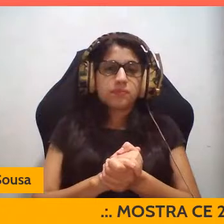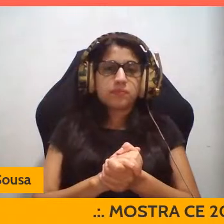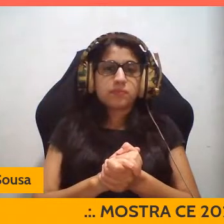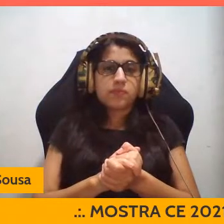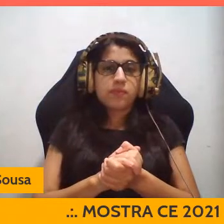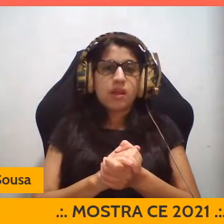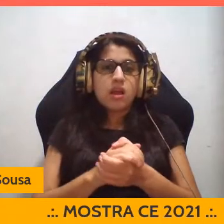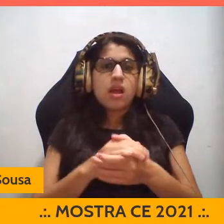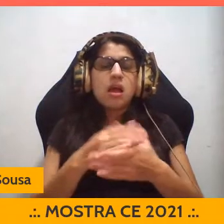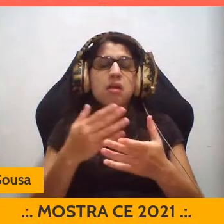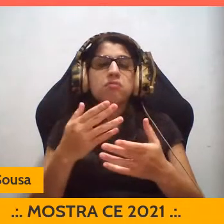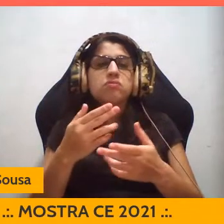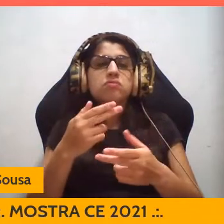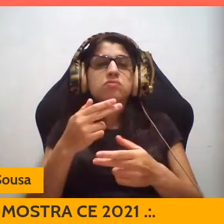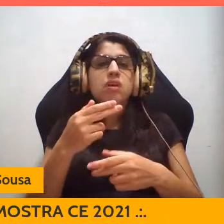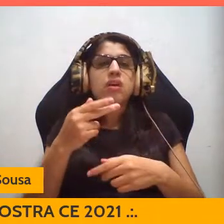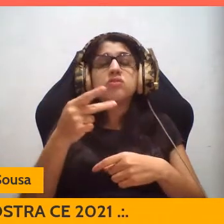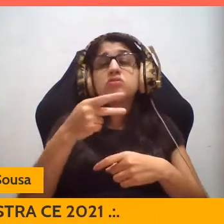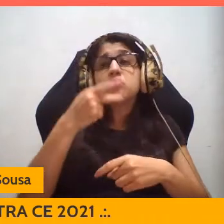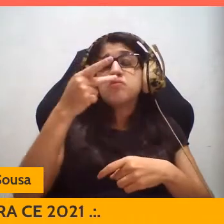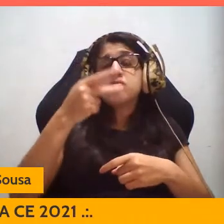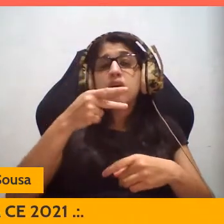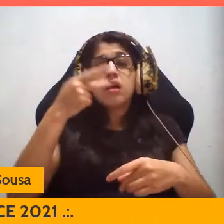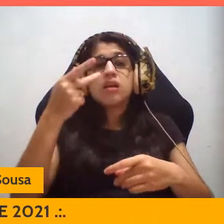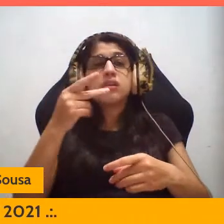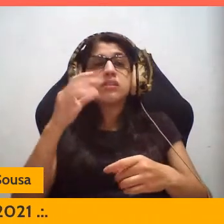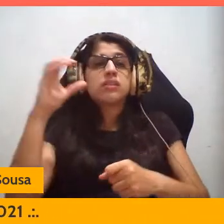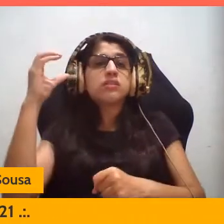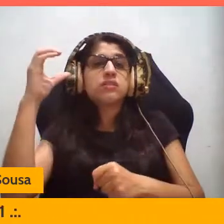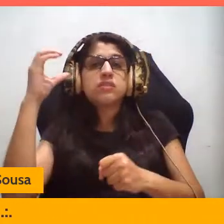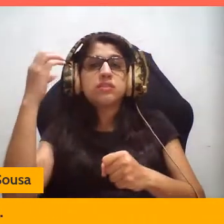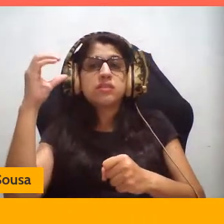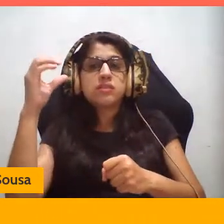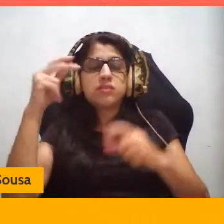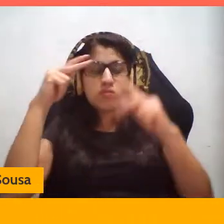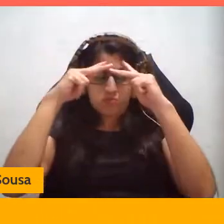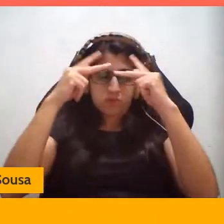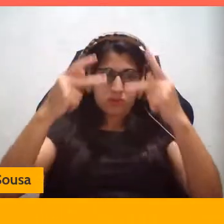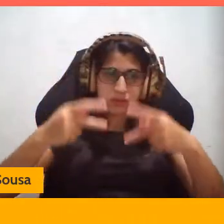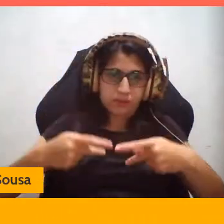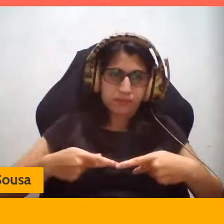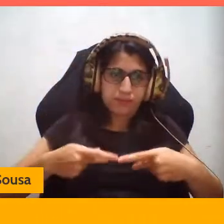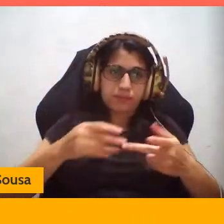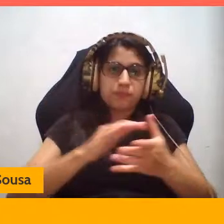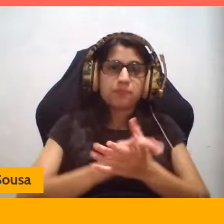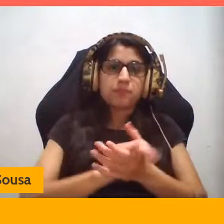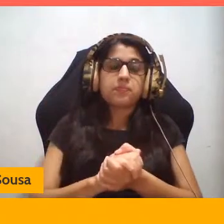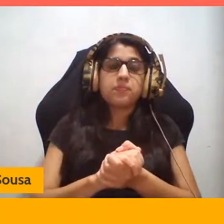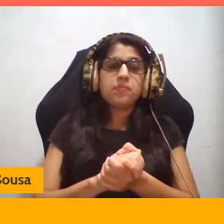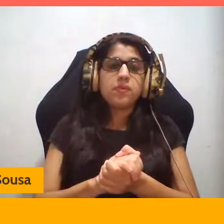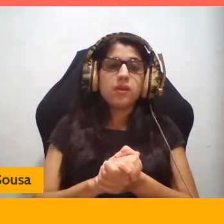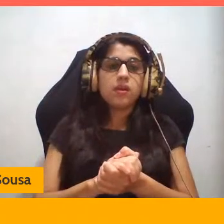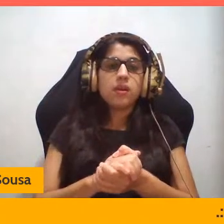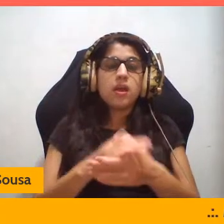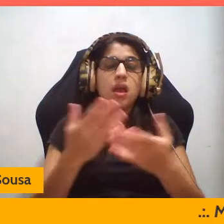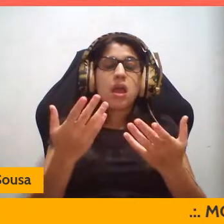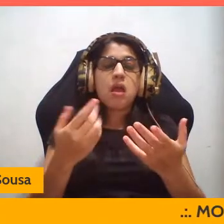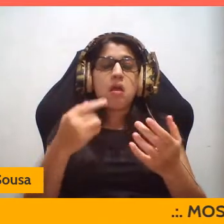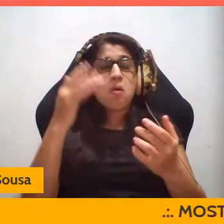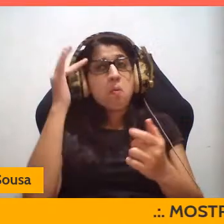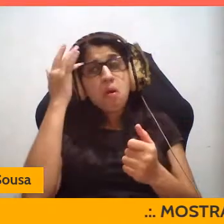falando muito mais sobre as ciências humanas que as ciências exatas, mas em termos de ciências humanas, eu acho que